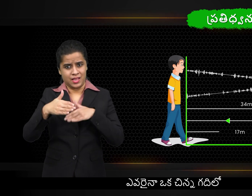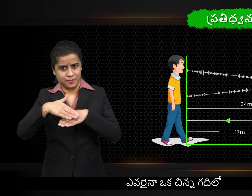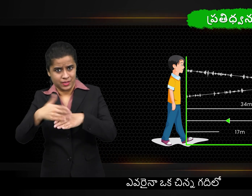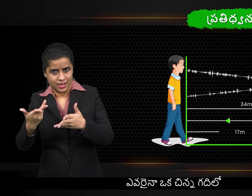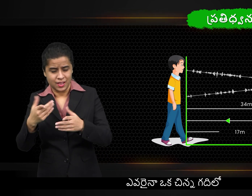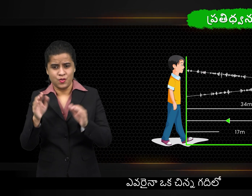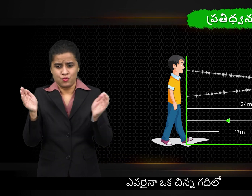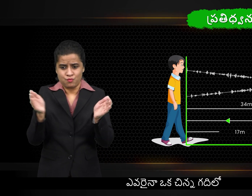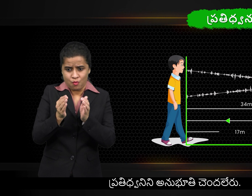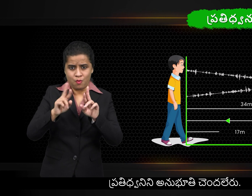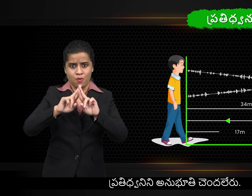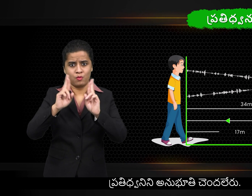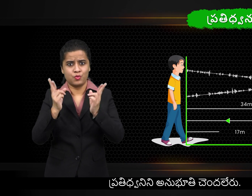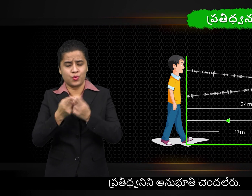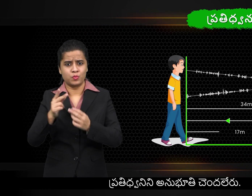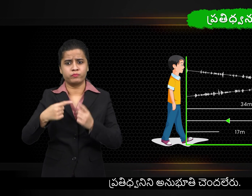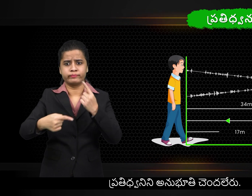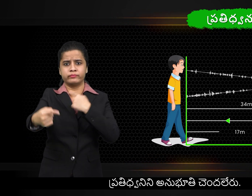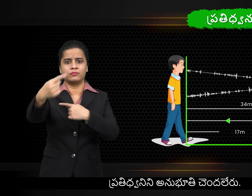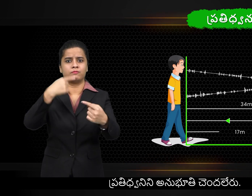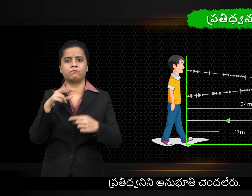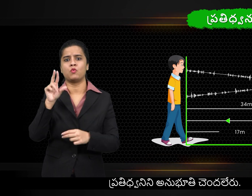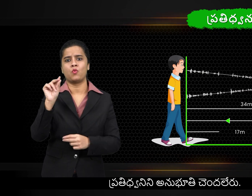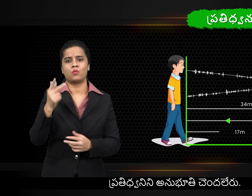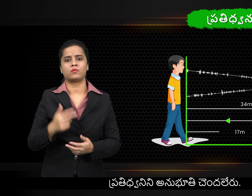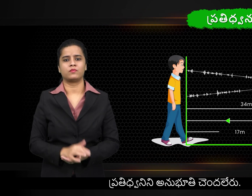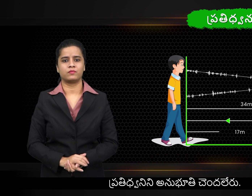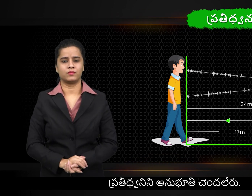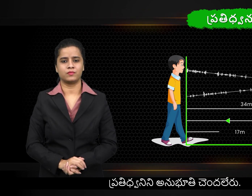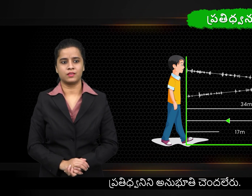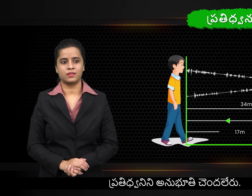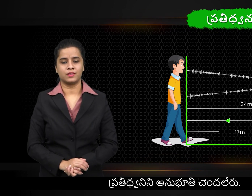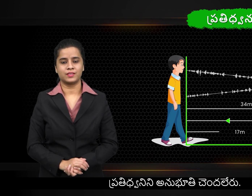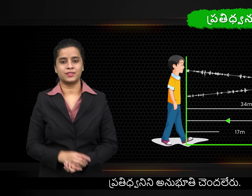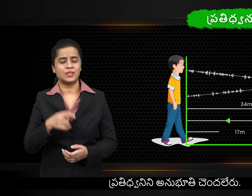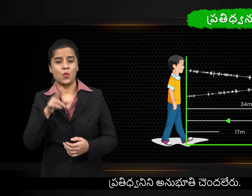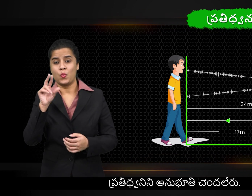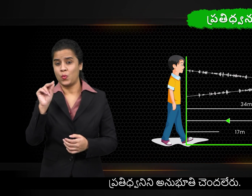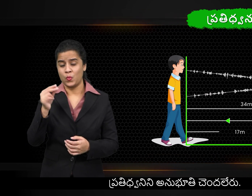ఎవరైనా ఒక చిన్న గదిలో ప్రతిధ్వనిని అనుభూతి చెందలేరు.